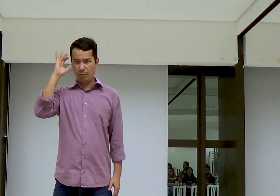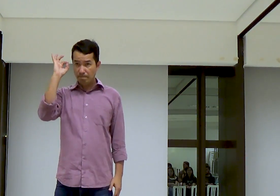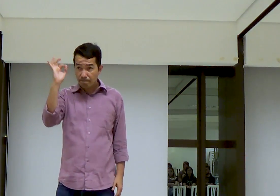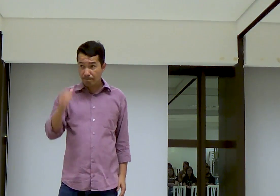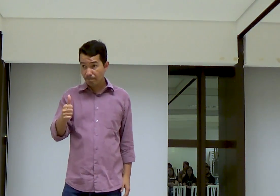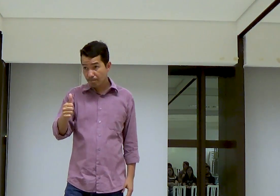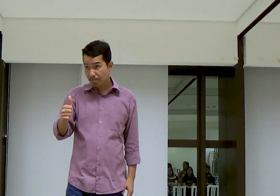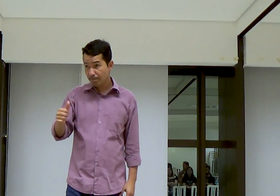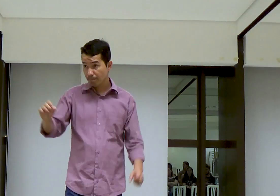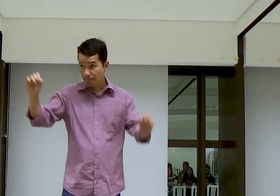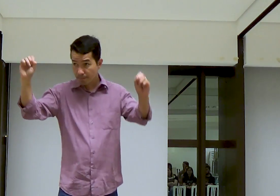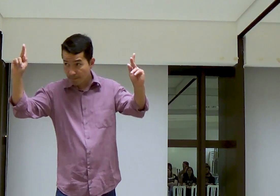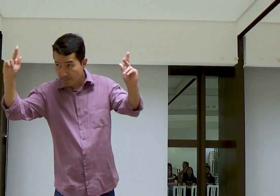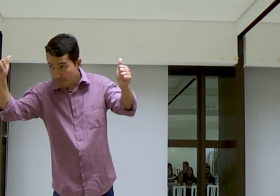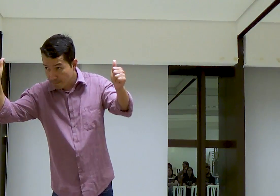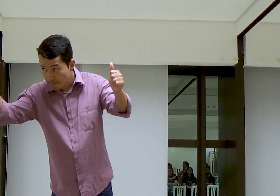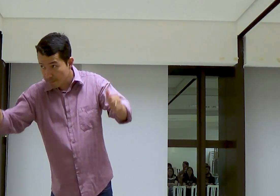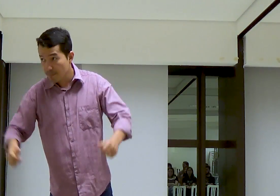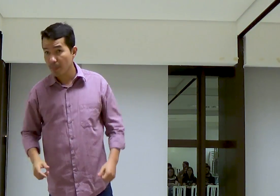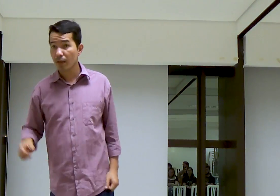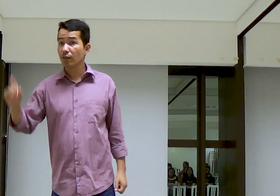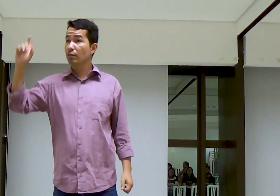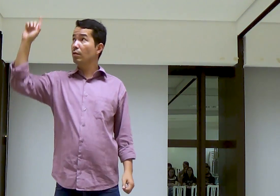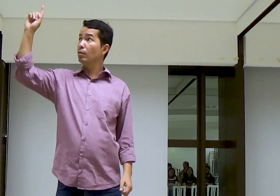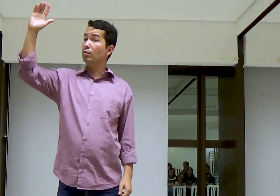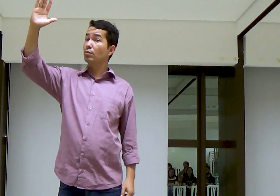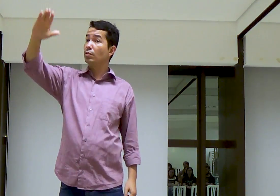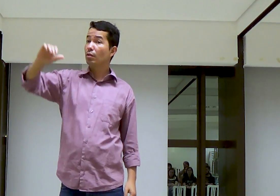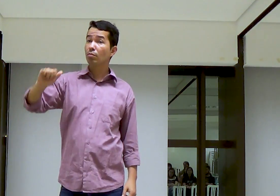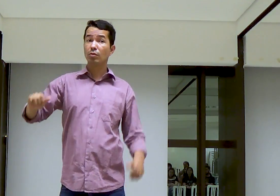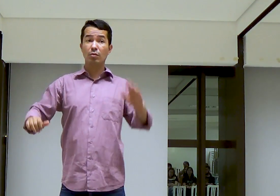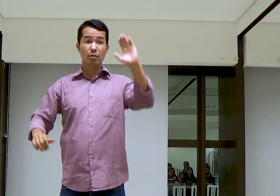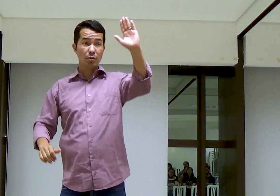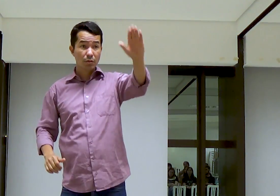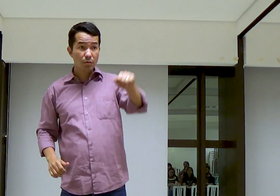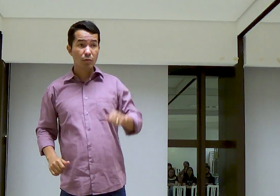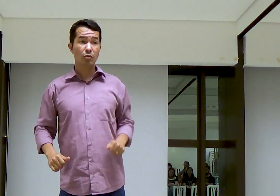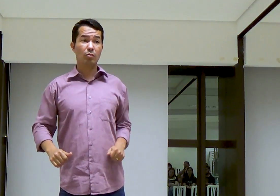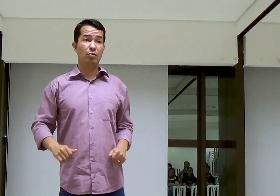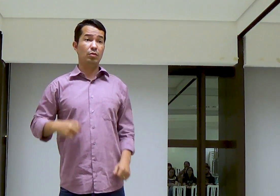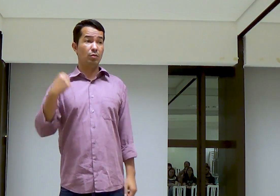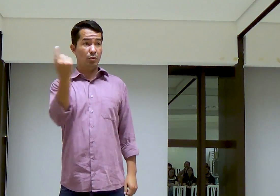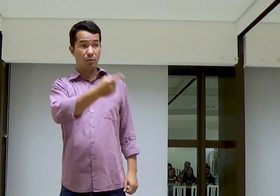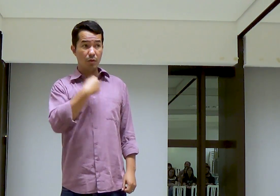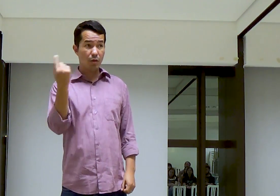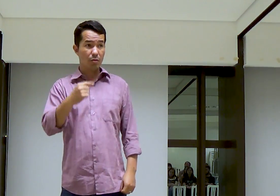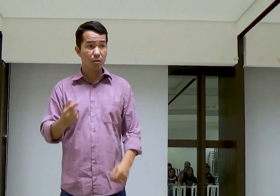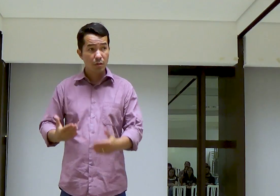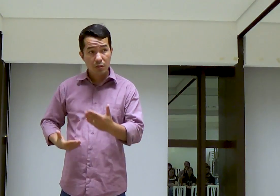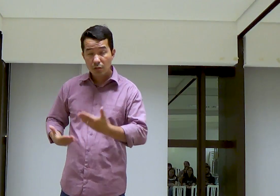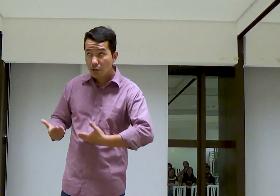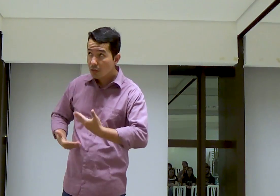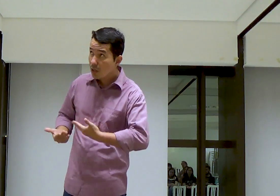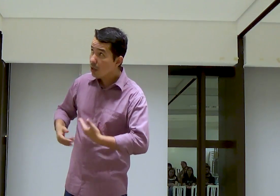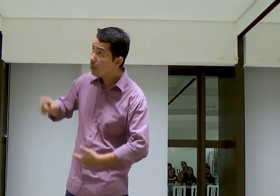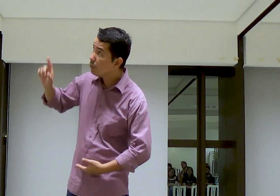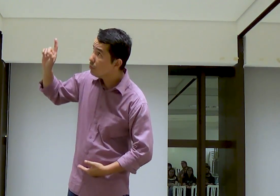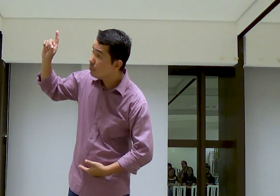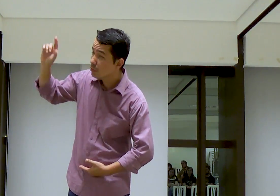para abençoar pessoas, ok? Você entendeu que Deus chamou você. Deus nos chamou a